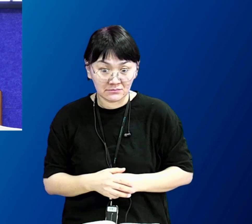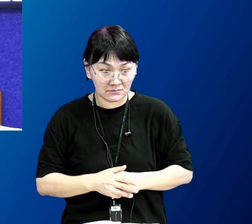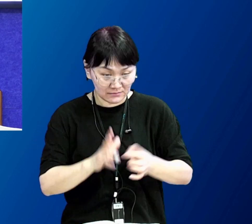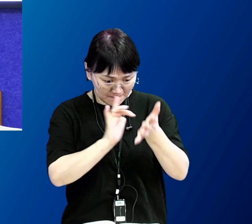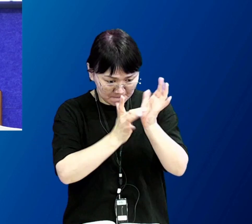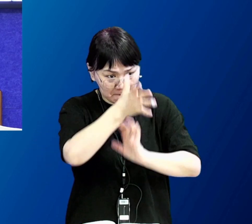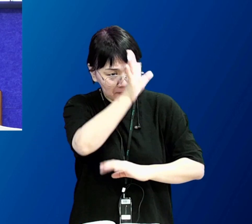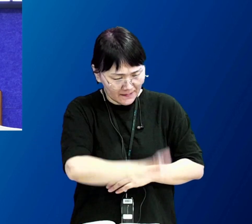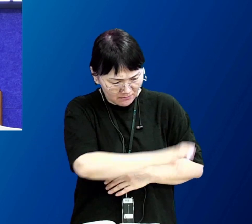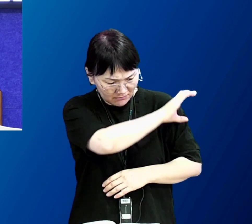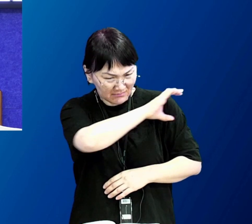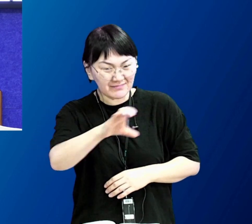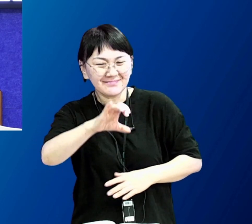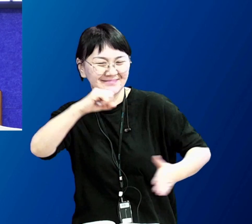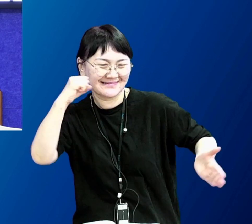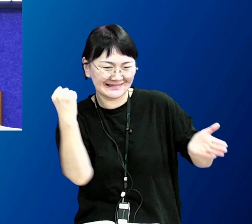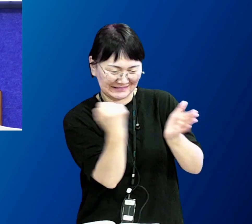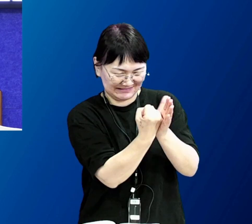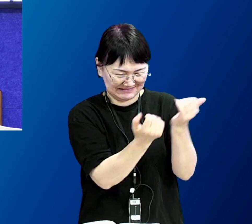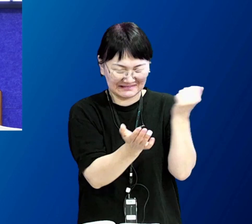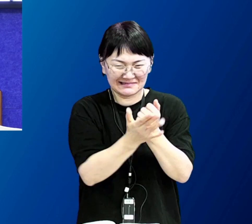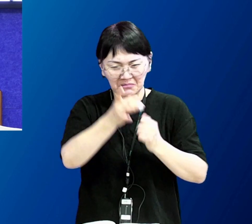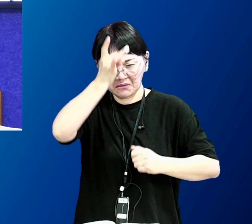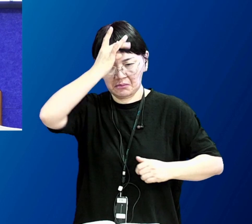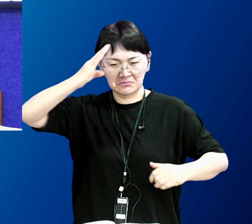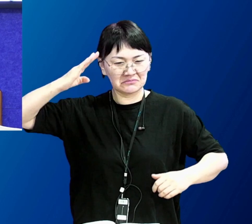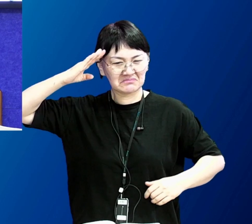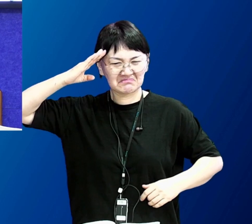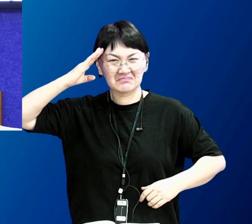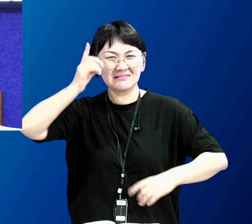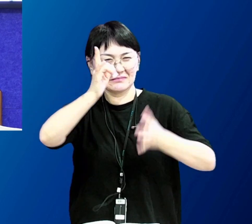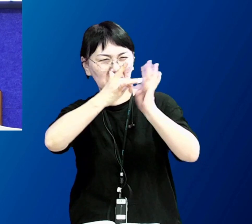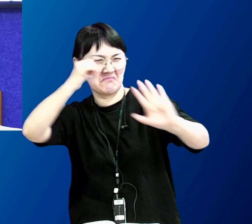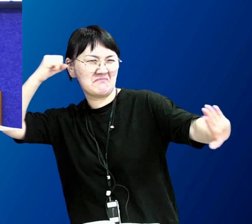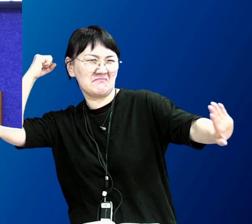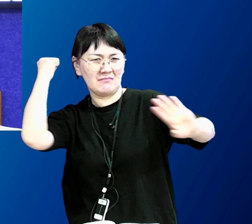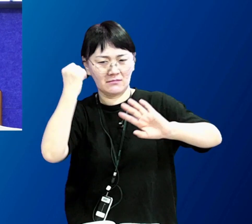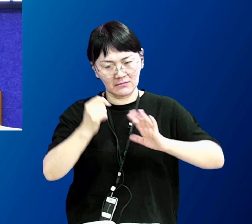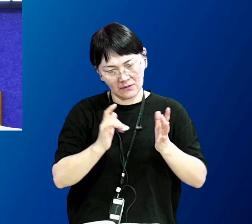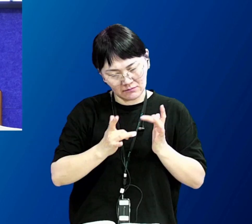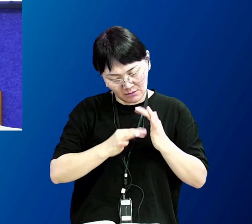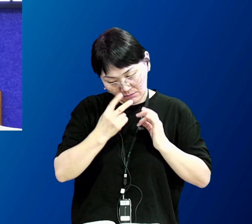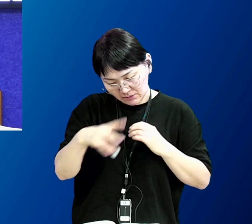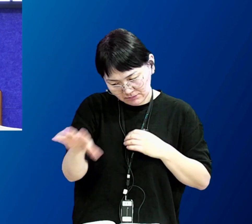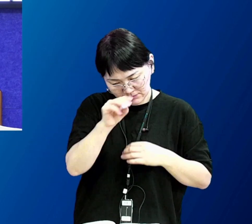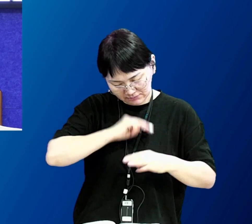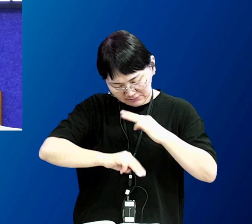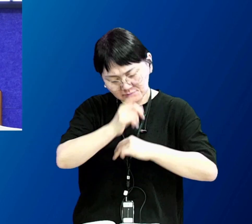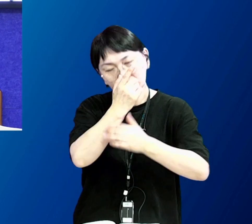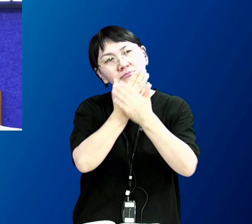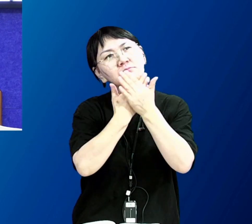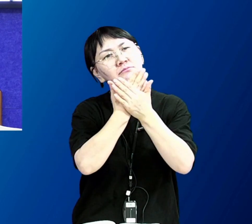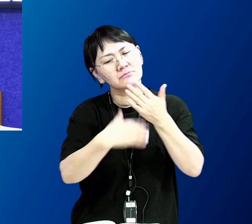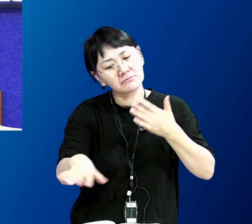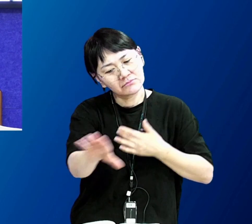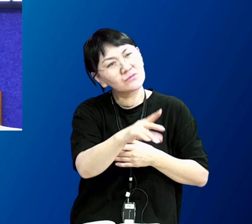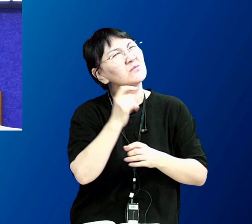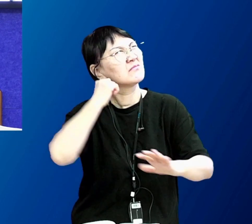өөрийг нь загалмаа дээр цавдлан хадаж байгаа ромийн цэргүүдийг хараад Есүс тэдний төлөө залбирсан. Аваа